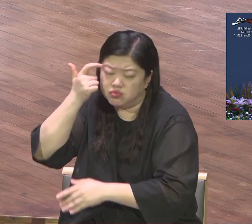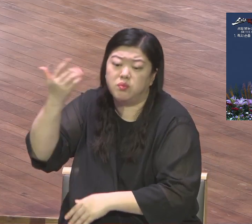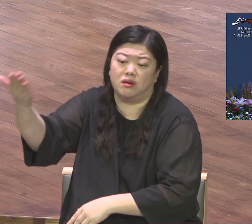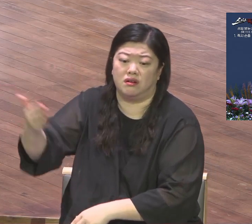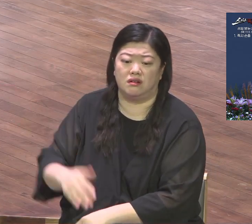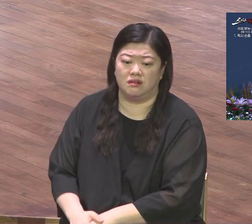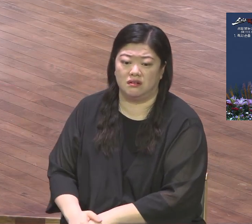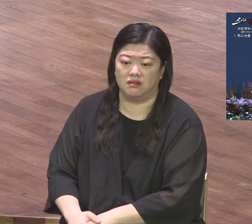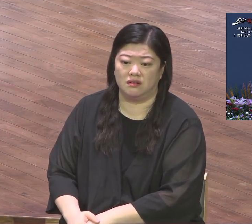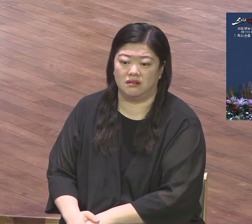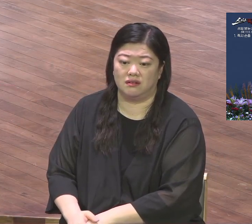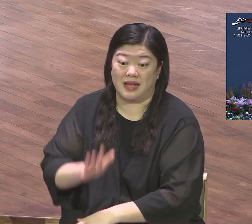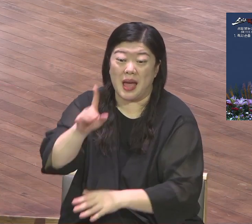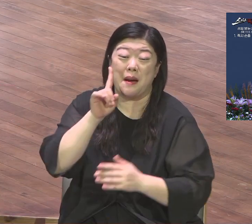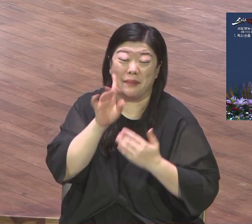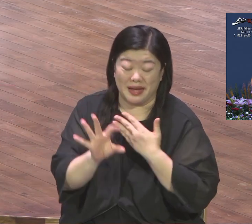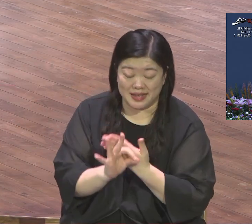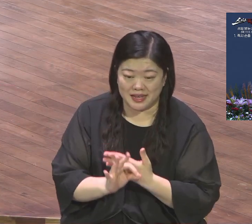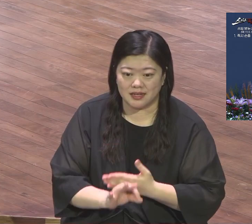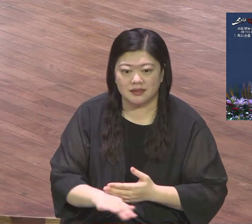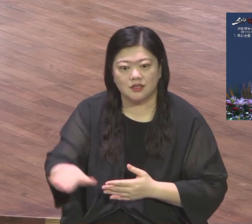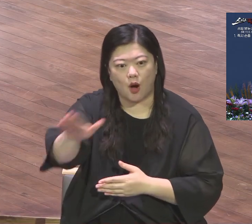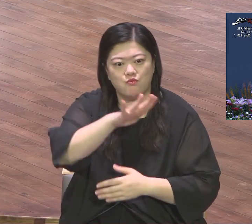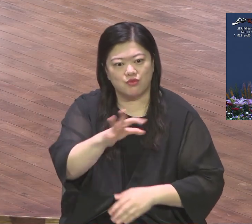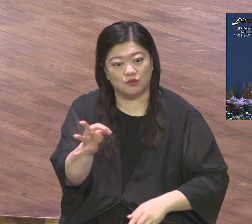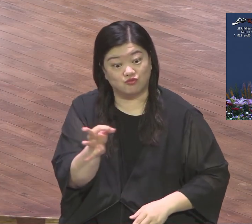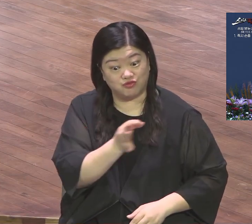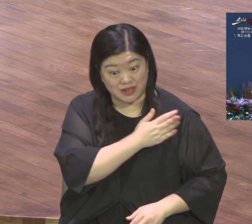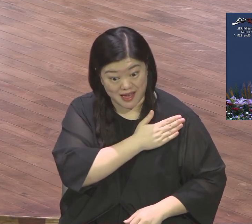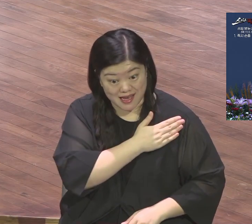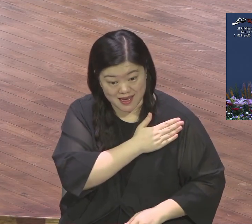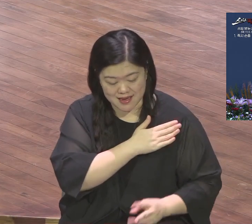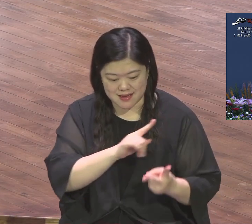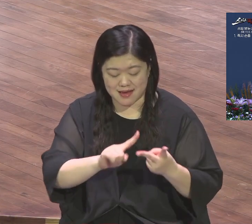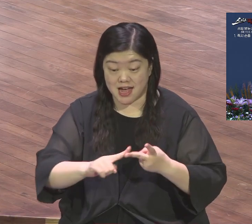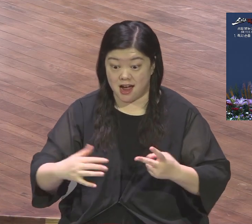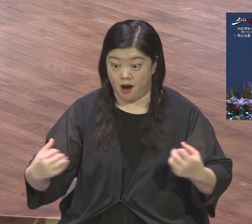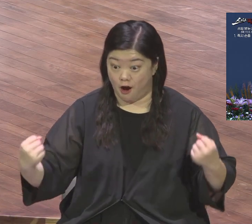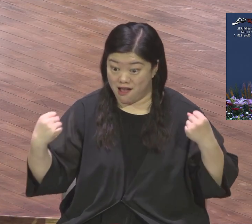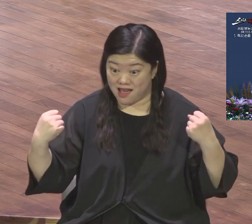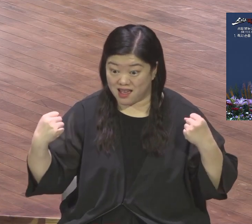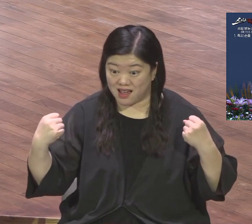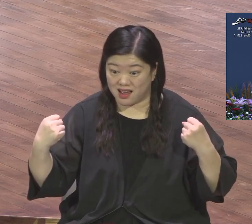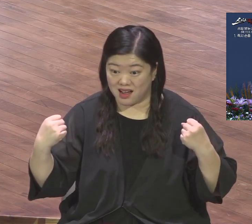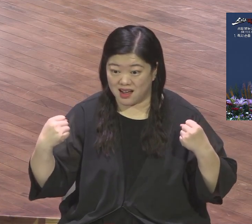돈도 많고 건강하고 막 다 모든 게 다 있으면 기도하겠어요? 기도 안 합니다.